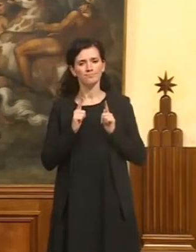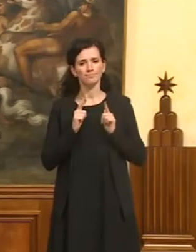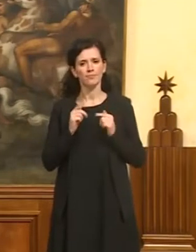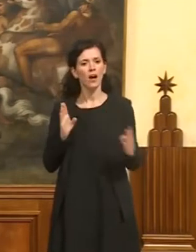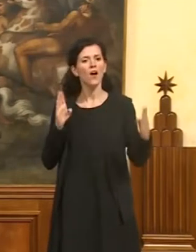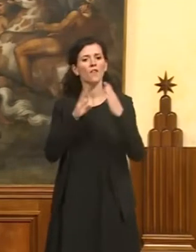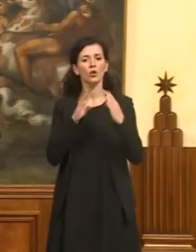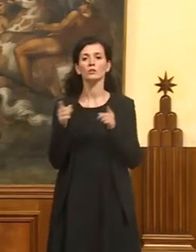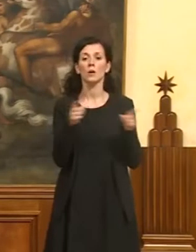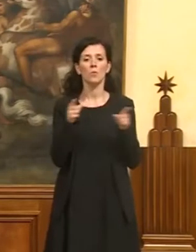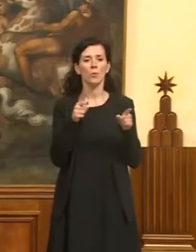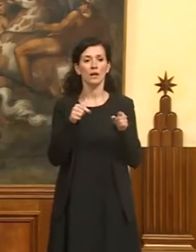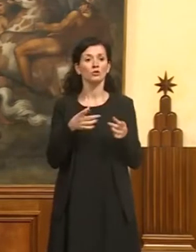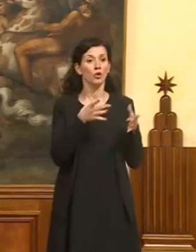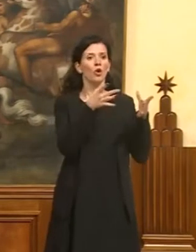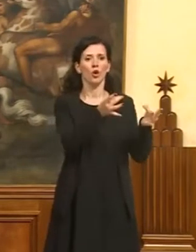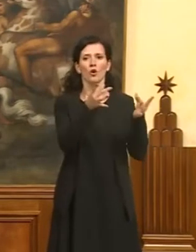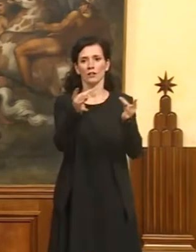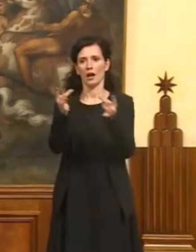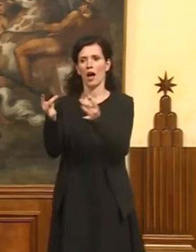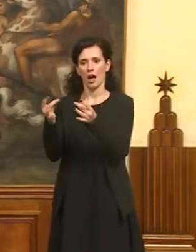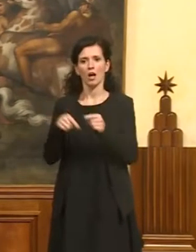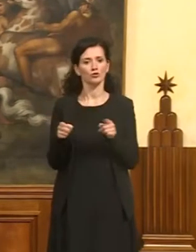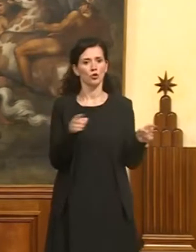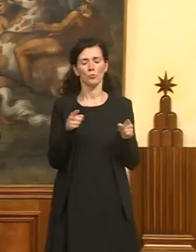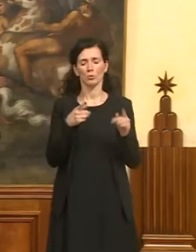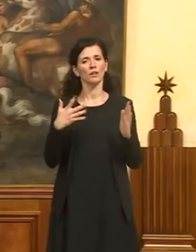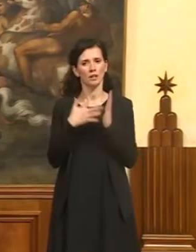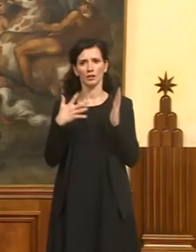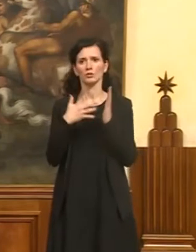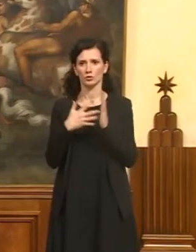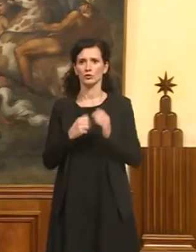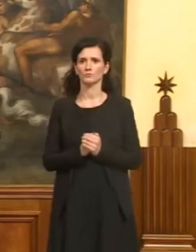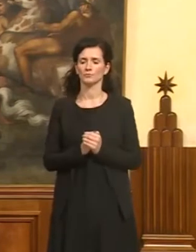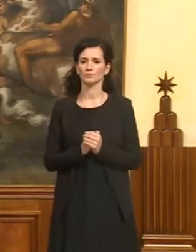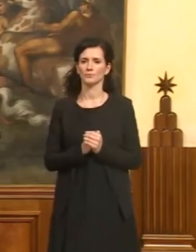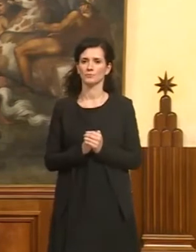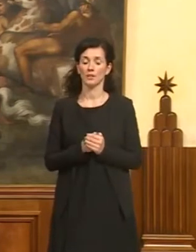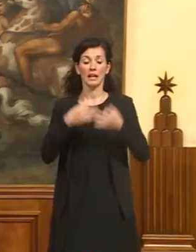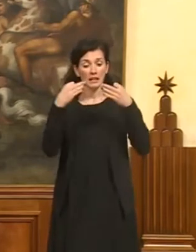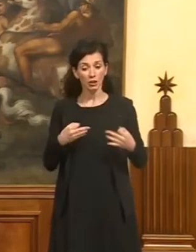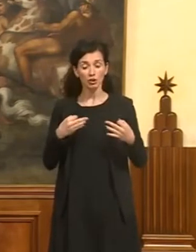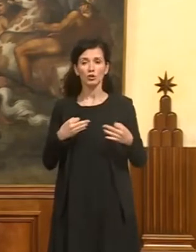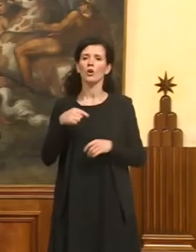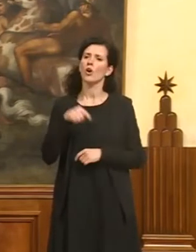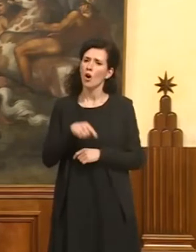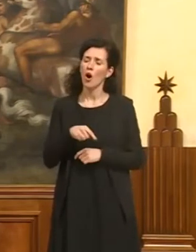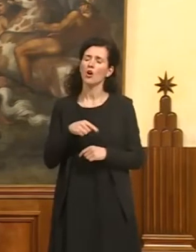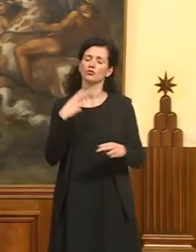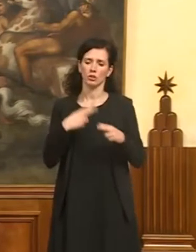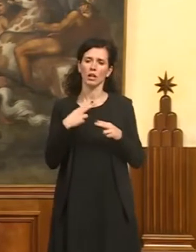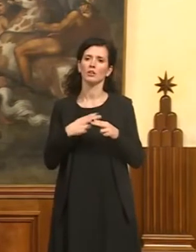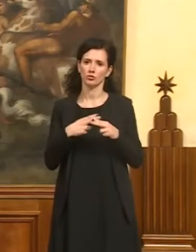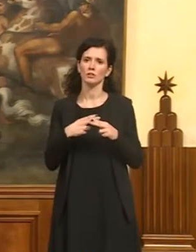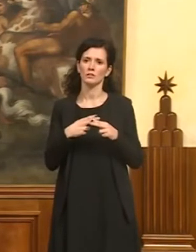più acuta del contagio. È una decisione che si rende necessaria oggi in particolare